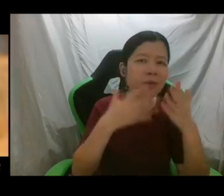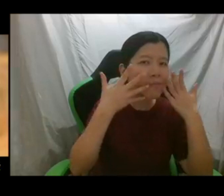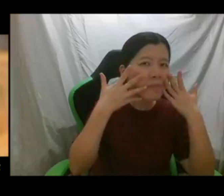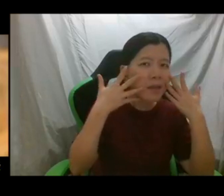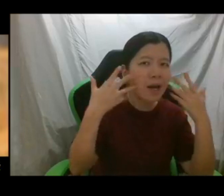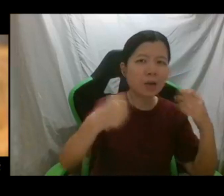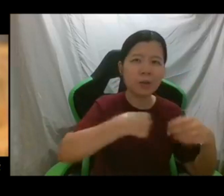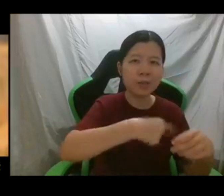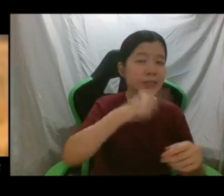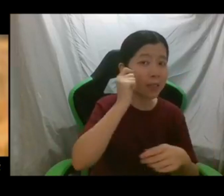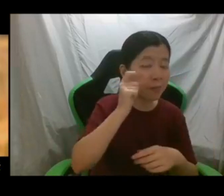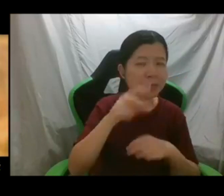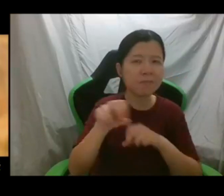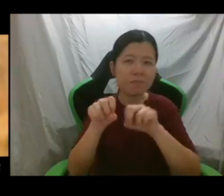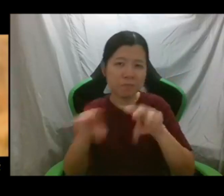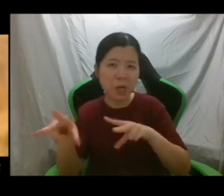似嘅身體特徵。